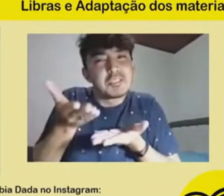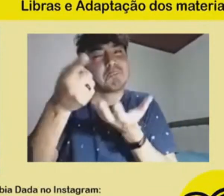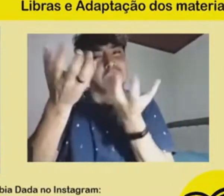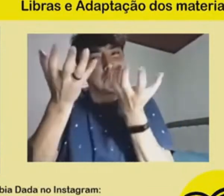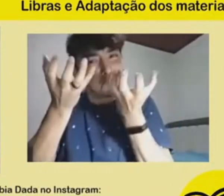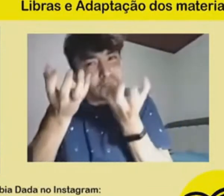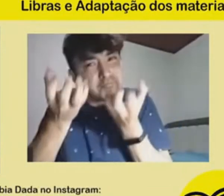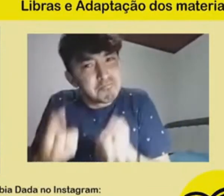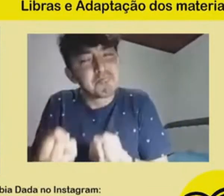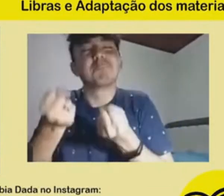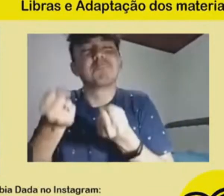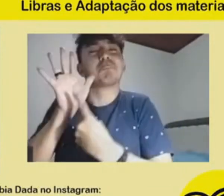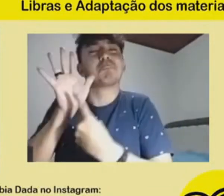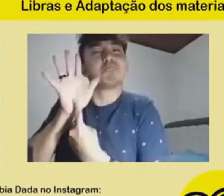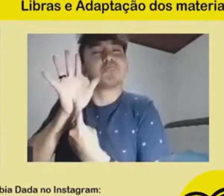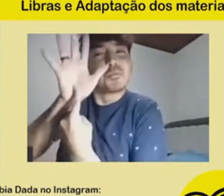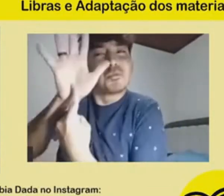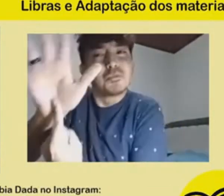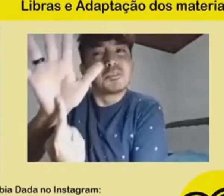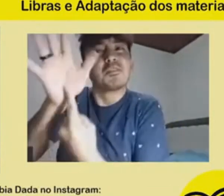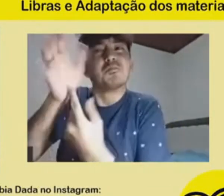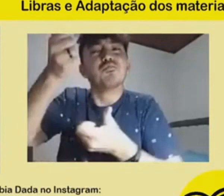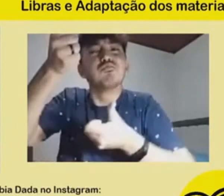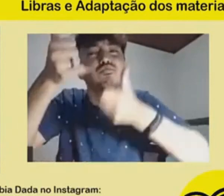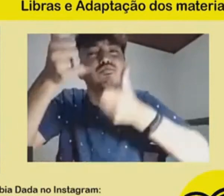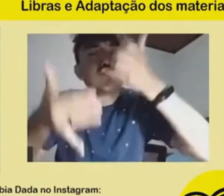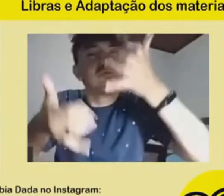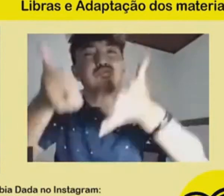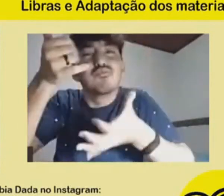Eu queria agradecer